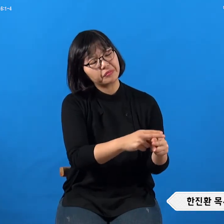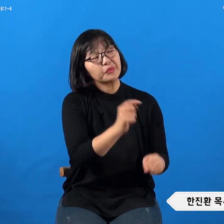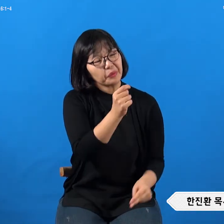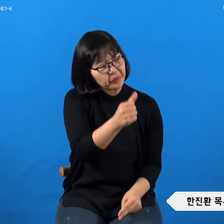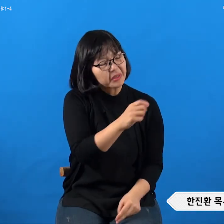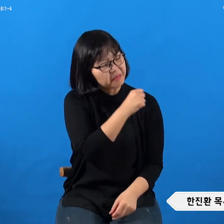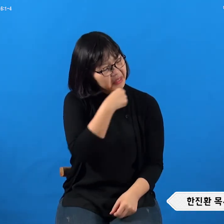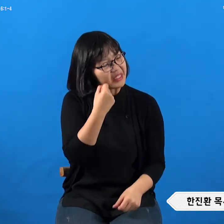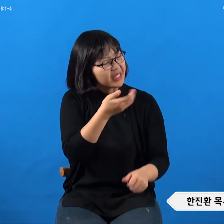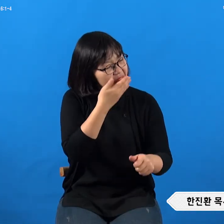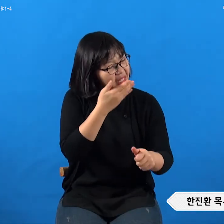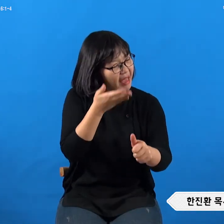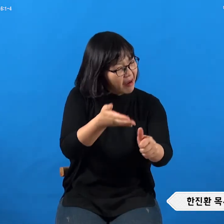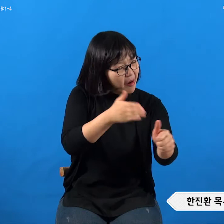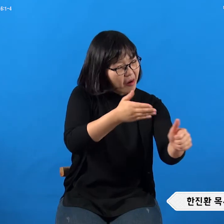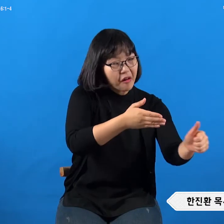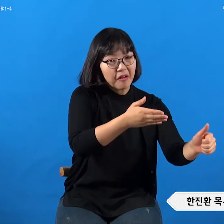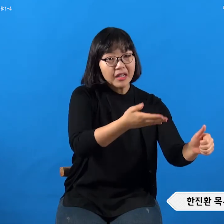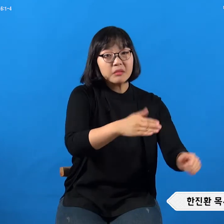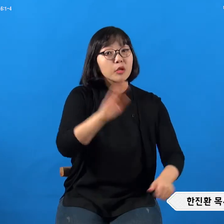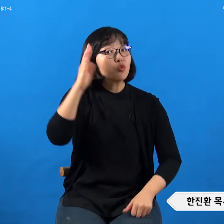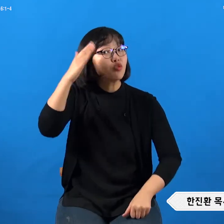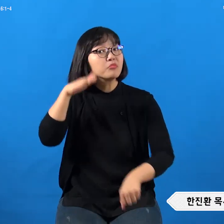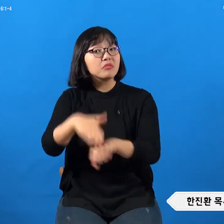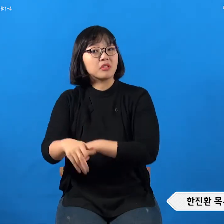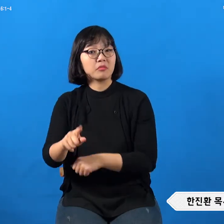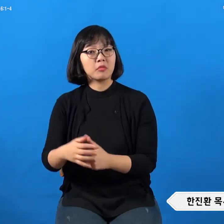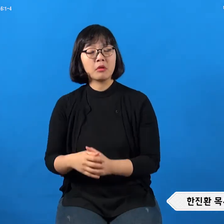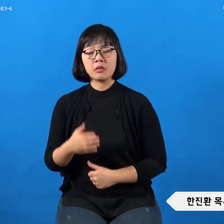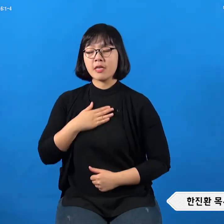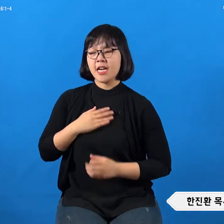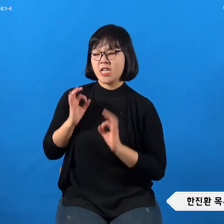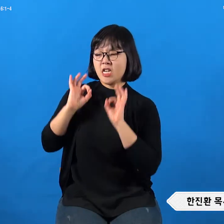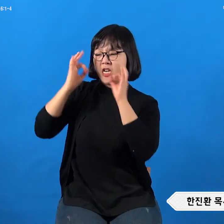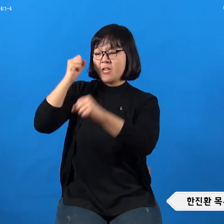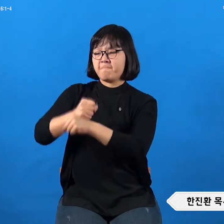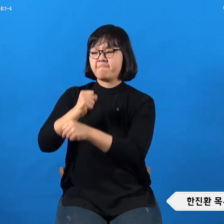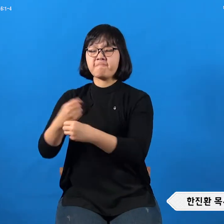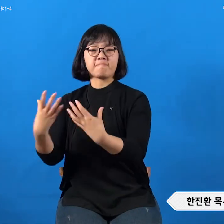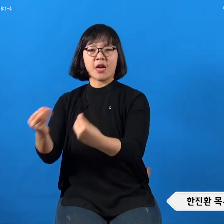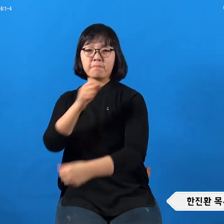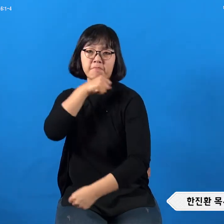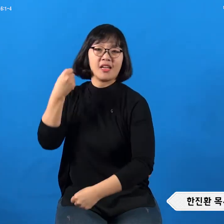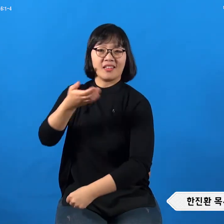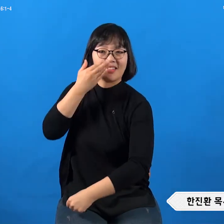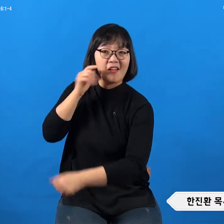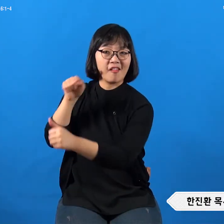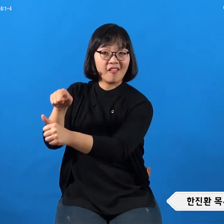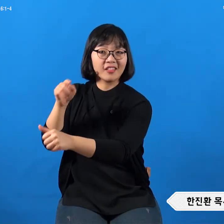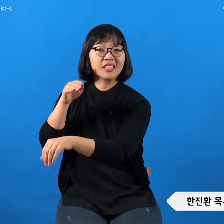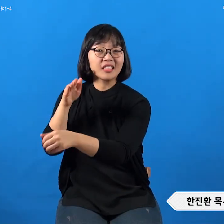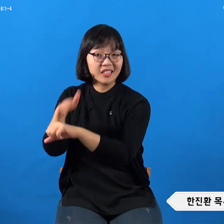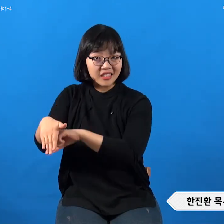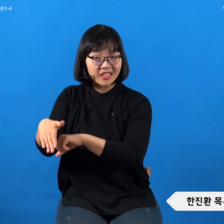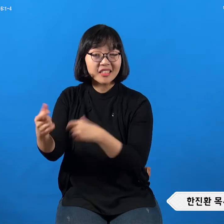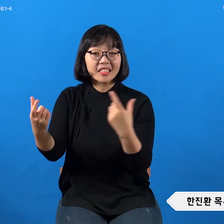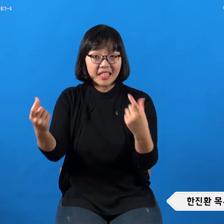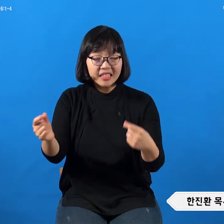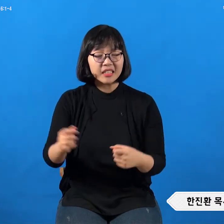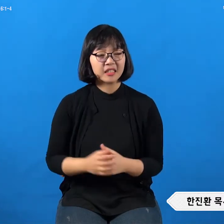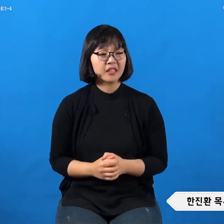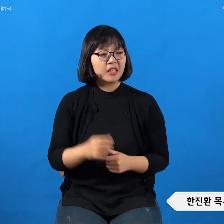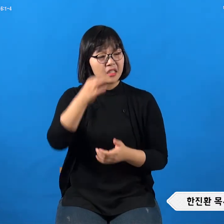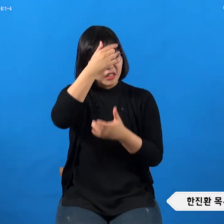합니다. 제가 힘껏 차렸습니다, 많이 드십시오 그러지요. 연보도 마찬가지입니다. 작은 거 하지